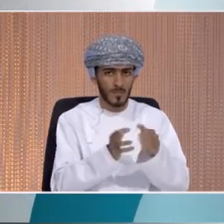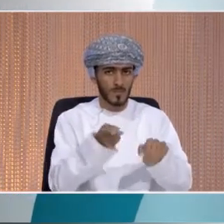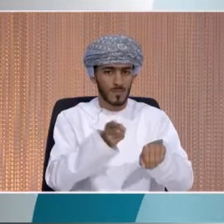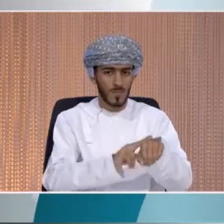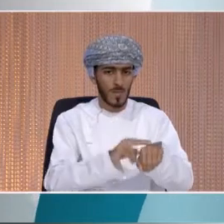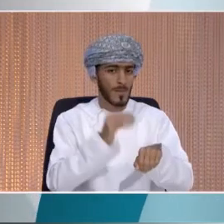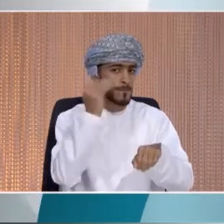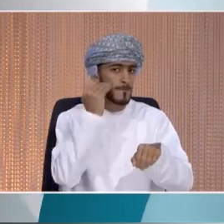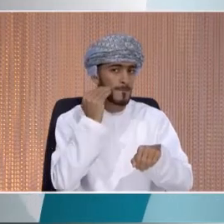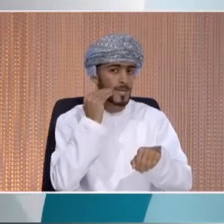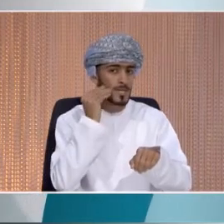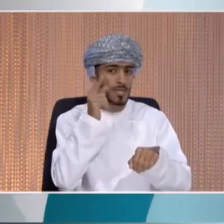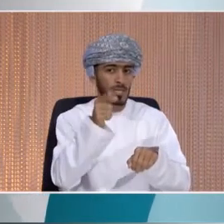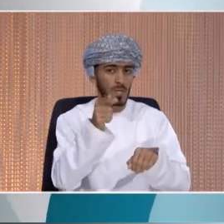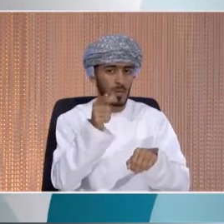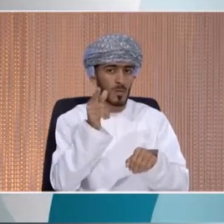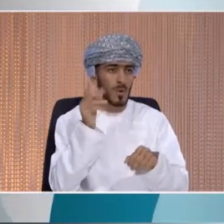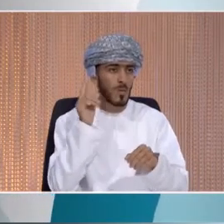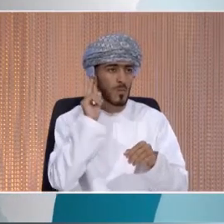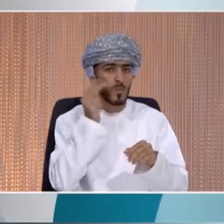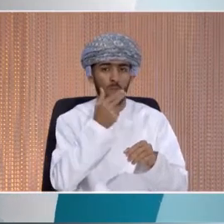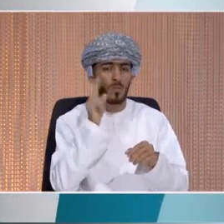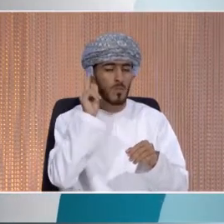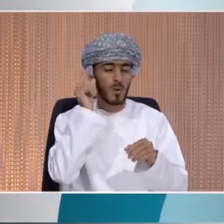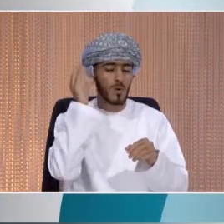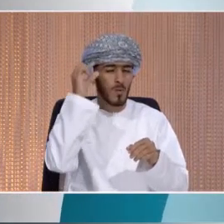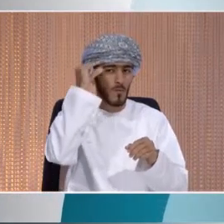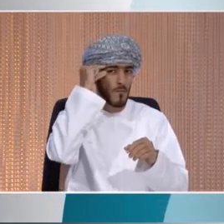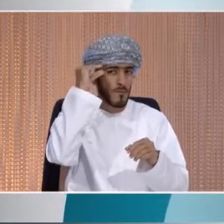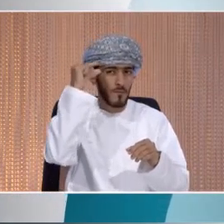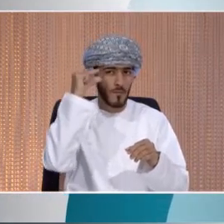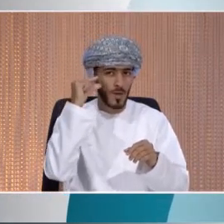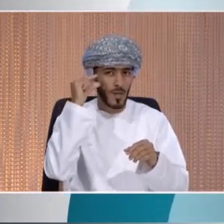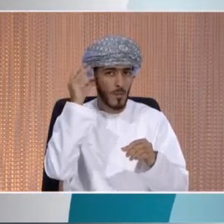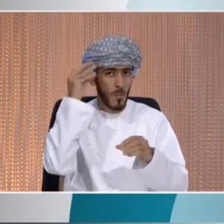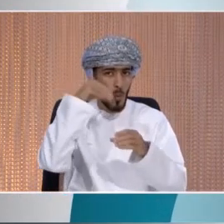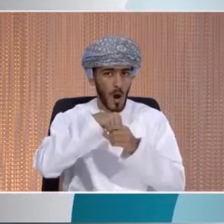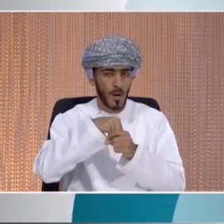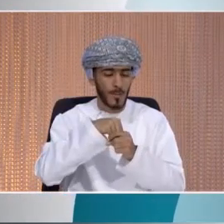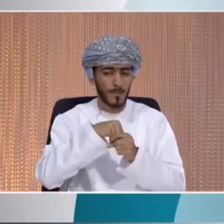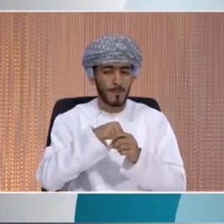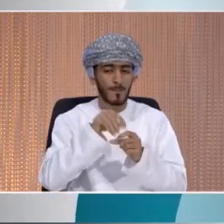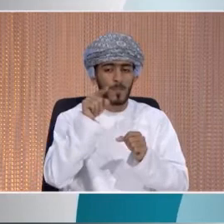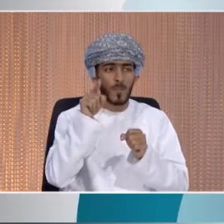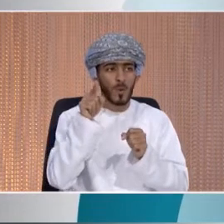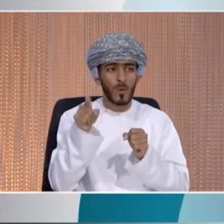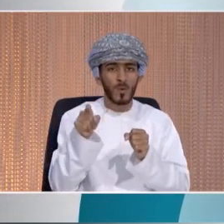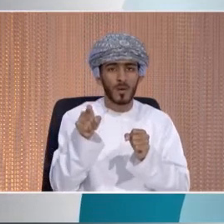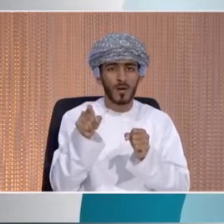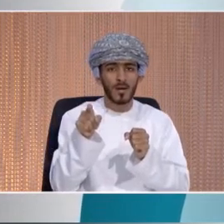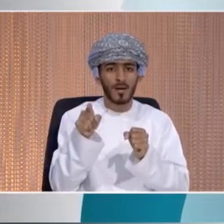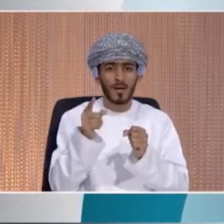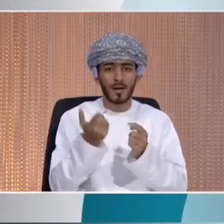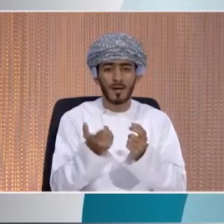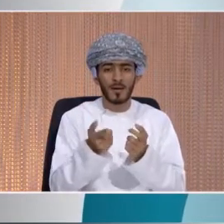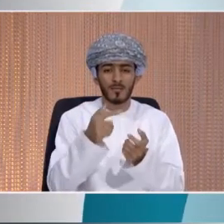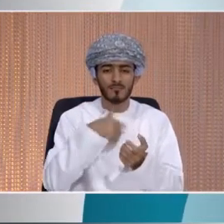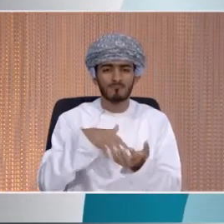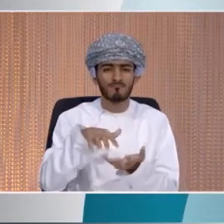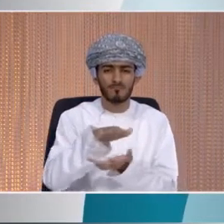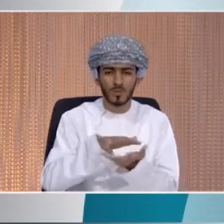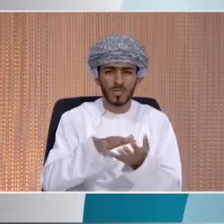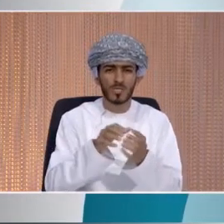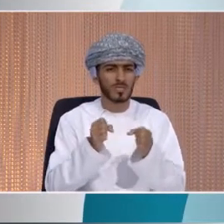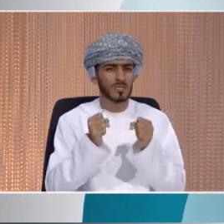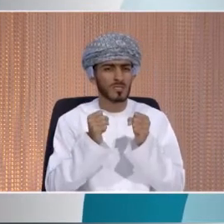أتينا بالنسبة أيضا للنساء من ذوي الإعاقة الفكرية، بالنسبة لذوي الإعاقة الفكرية حاليا يجدنا أيضا صعوبة